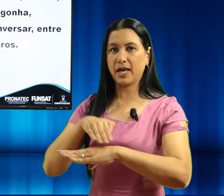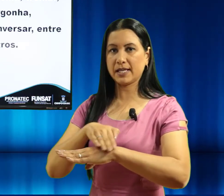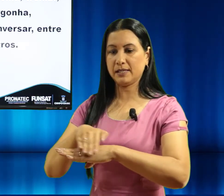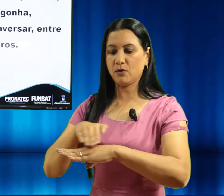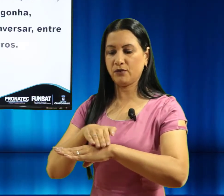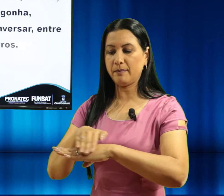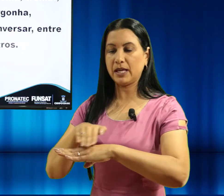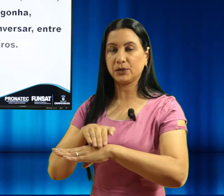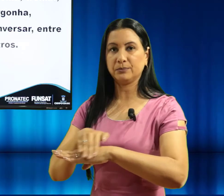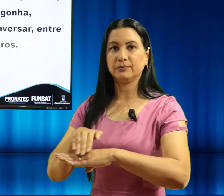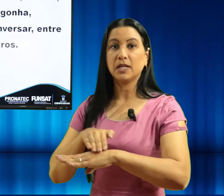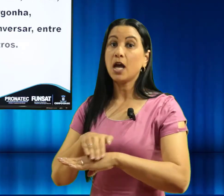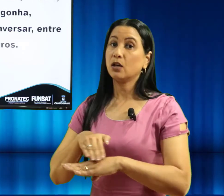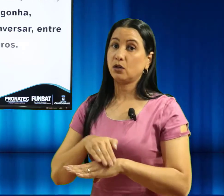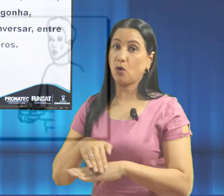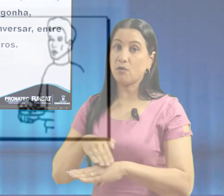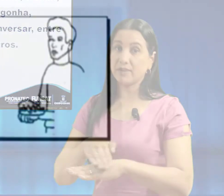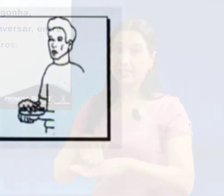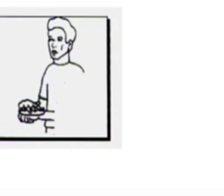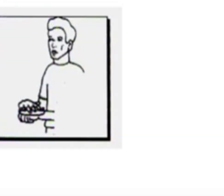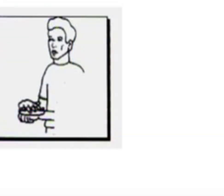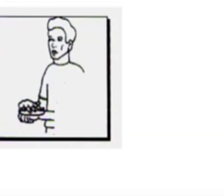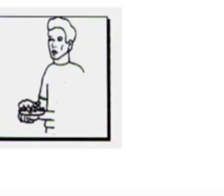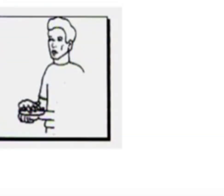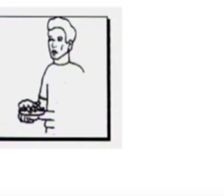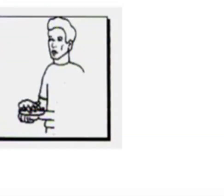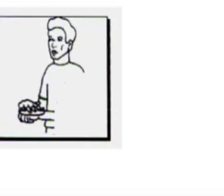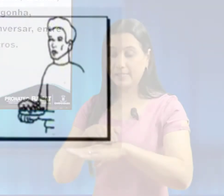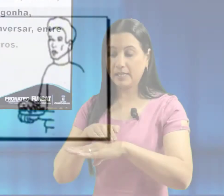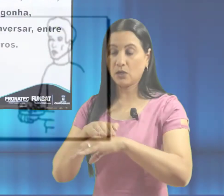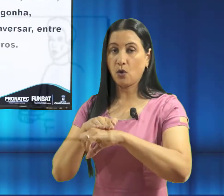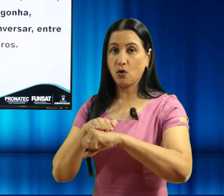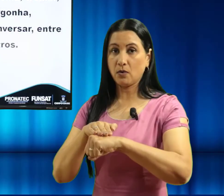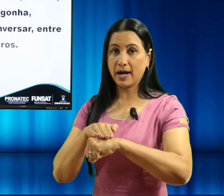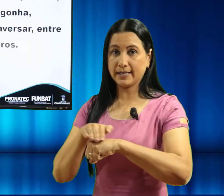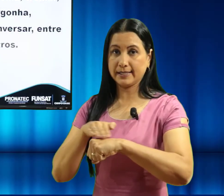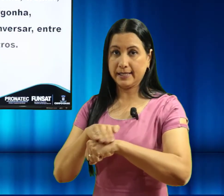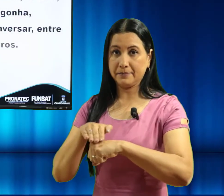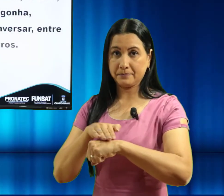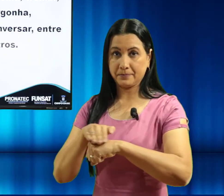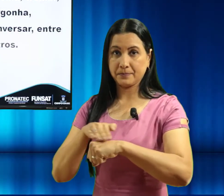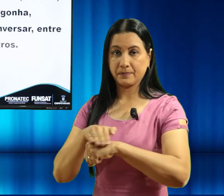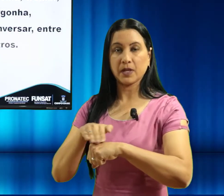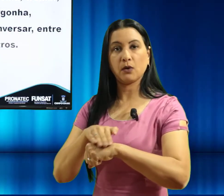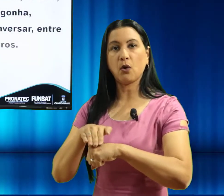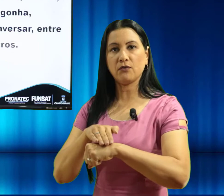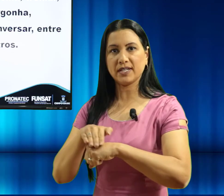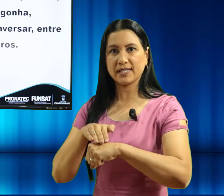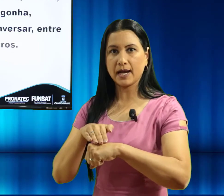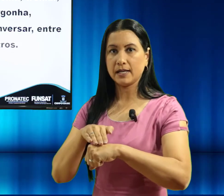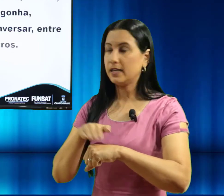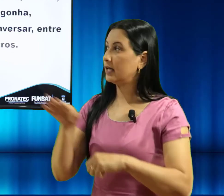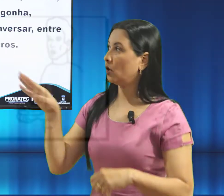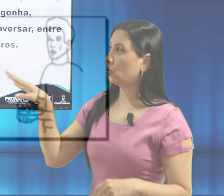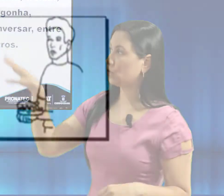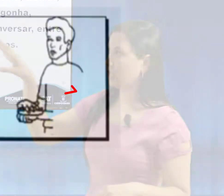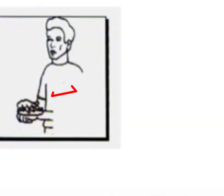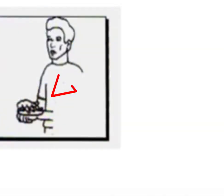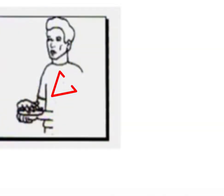esse movimento. Conversar, assim ou assim, conversar. Utiliza